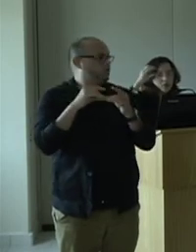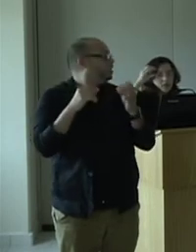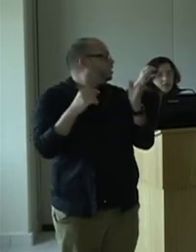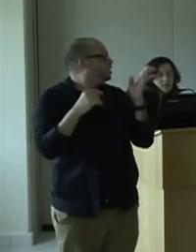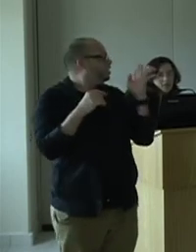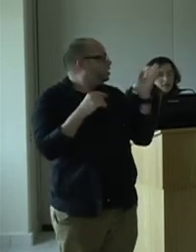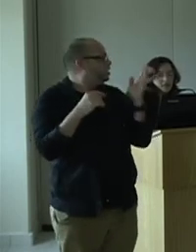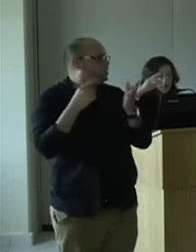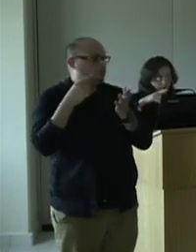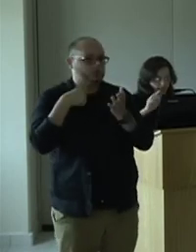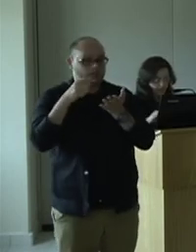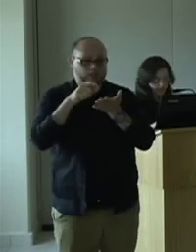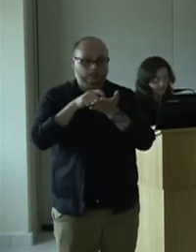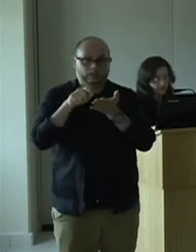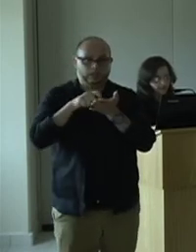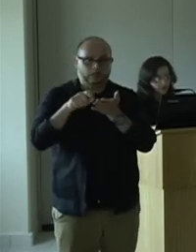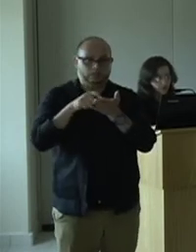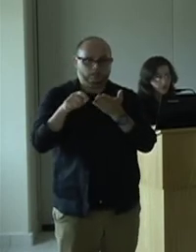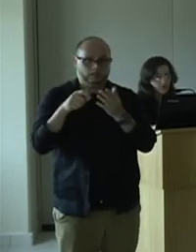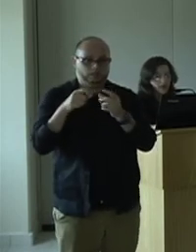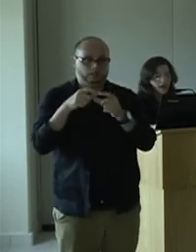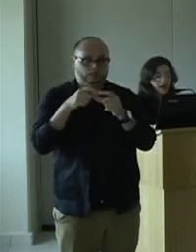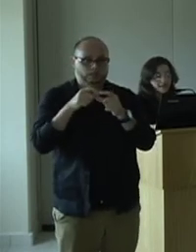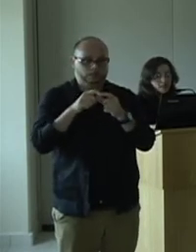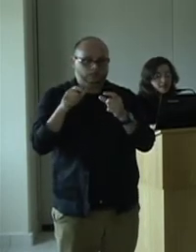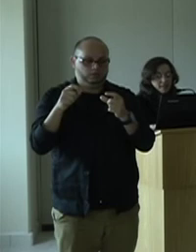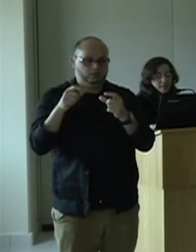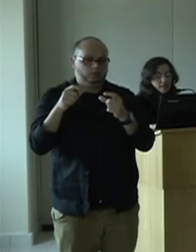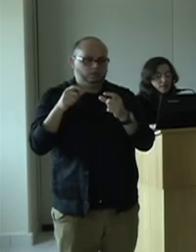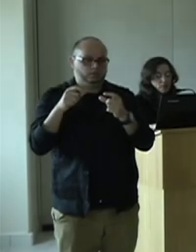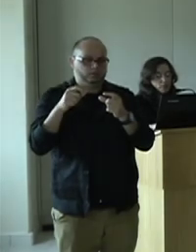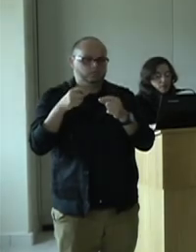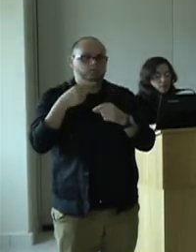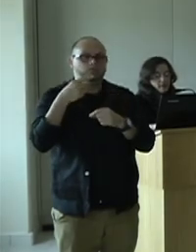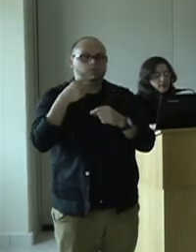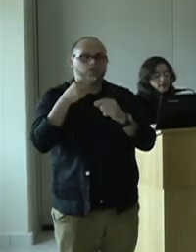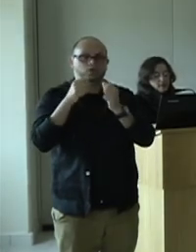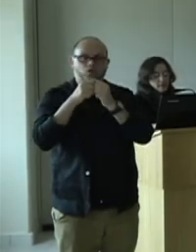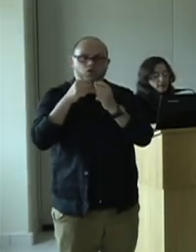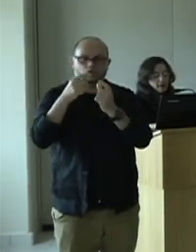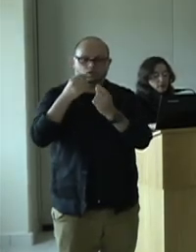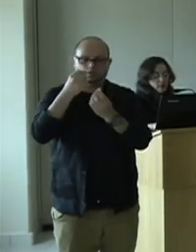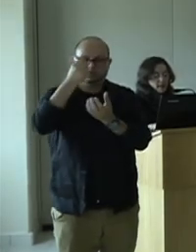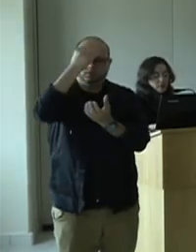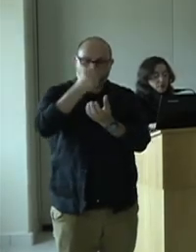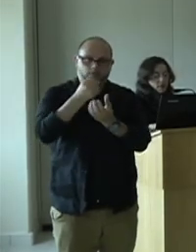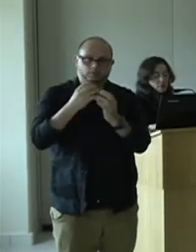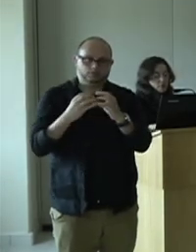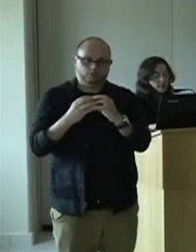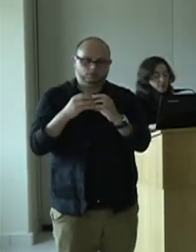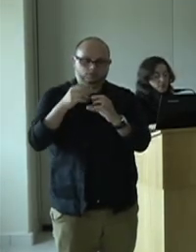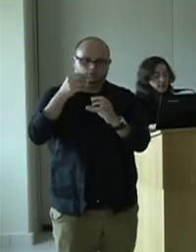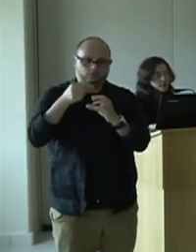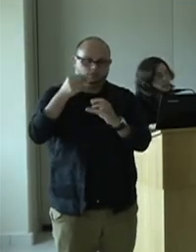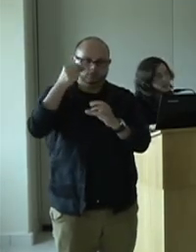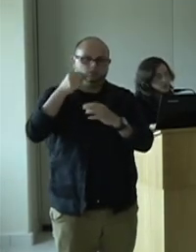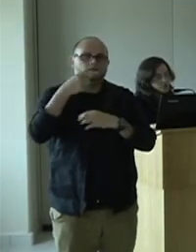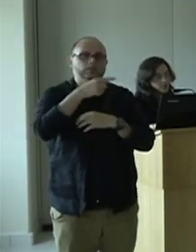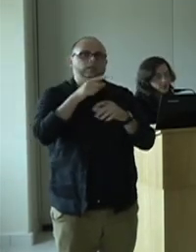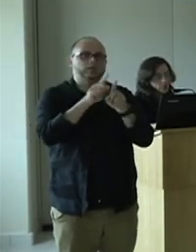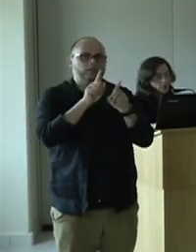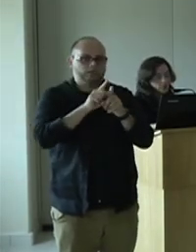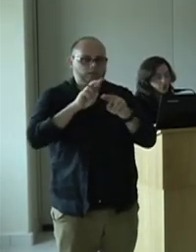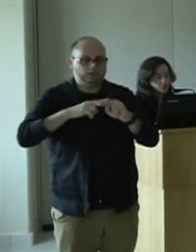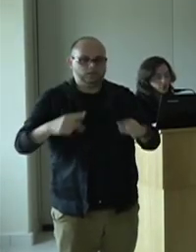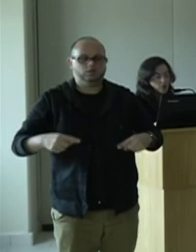con la bola de unicel, pues él es Sergio. A él también se le trabajó una adaptación a su silla de ruedas, una